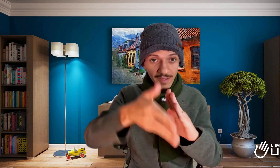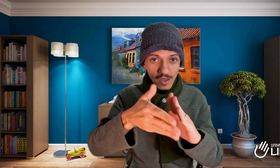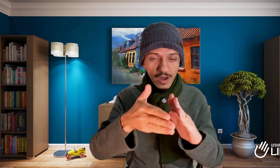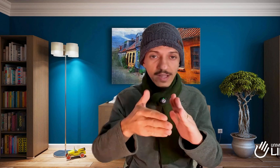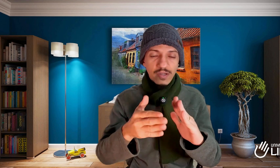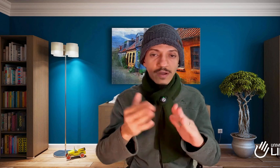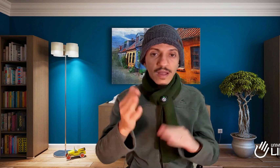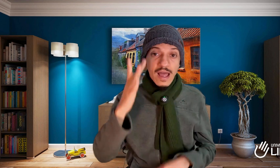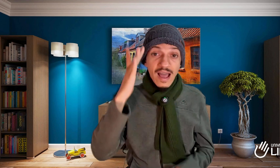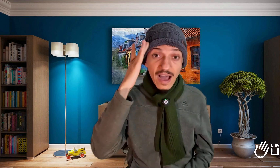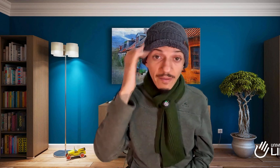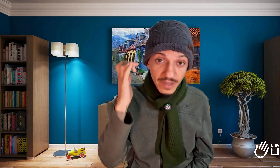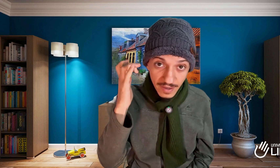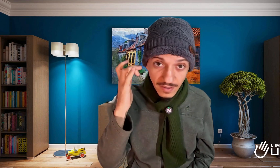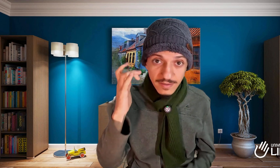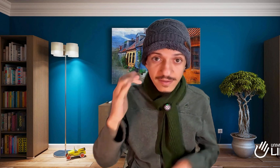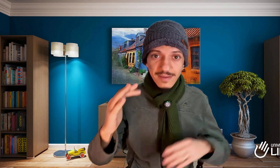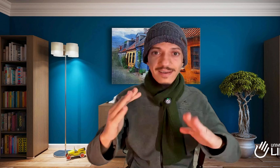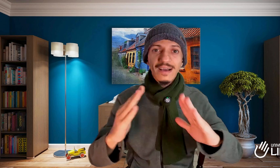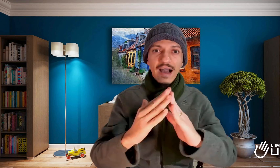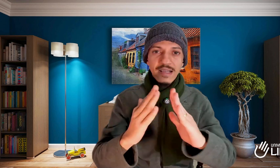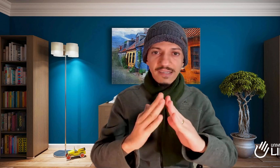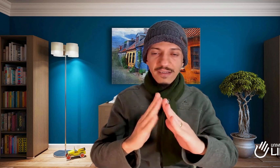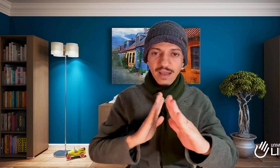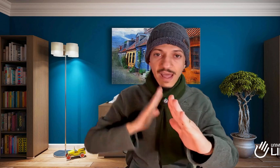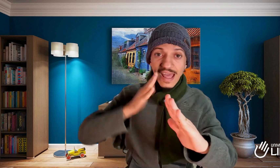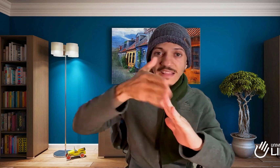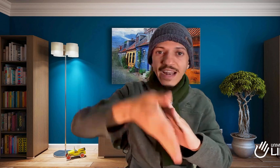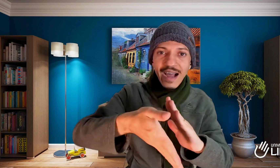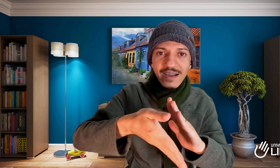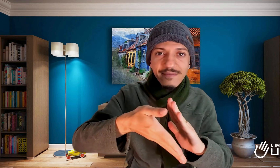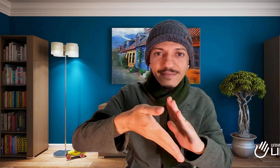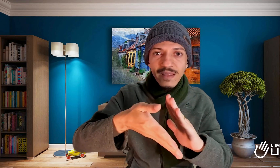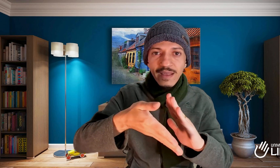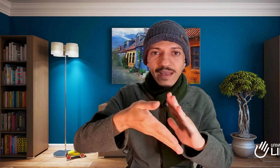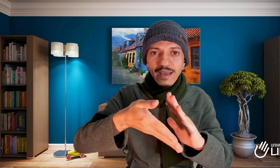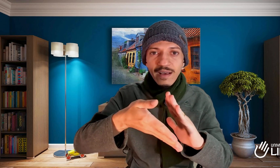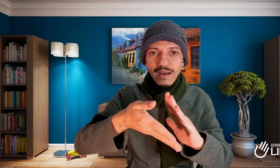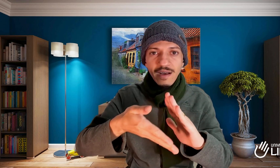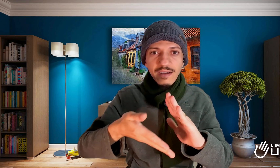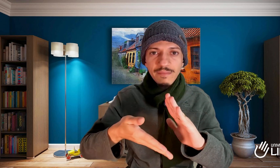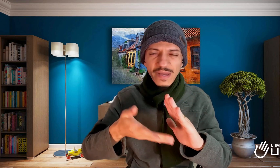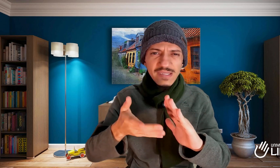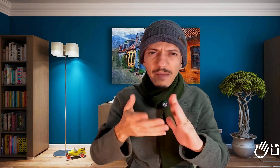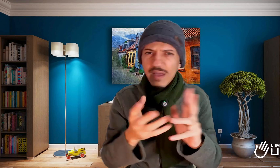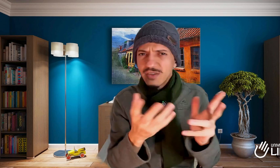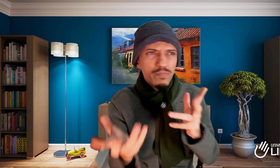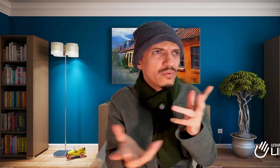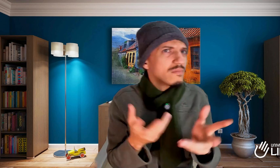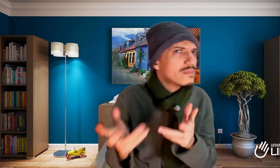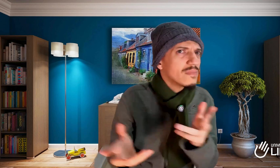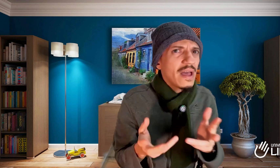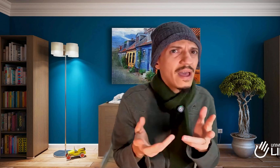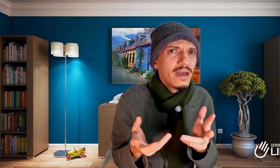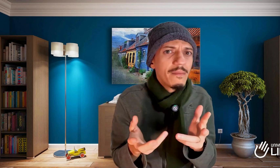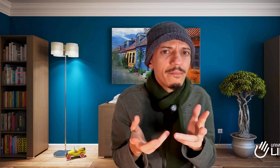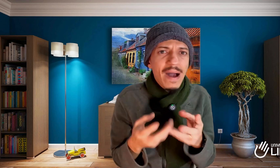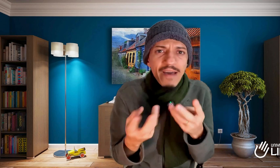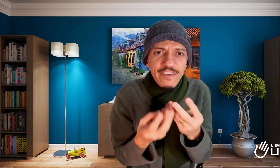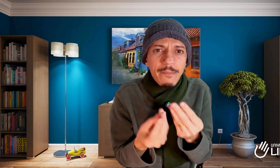Olha só. Amanhã, casa, entrar. Percebe? Tipo, fica